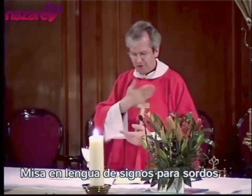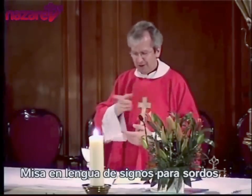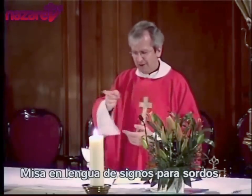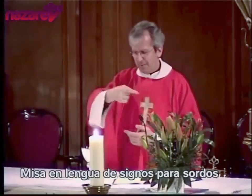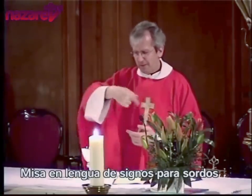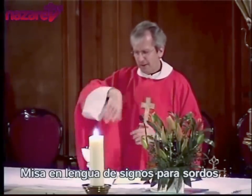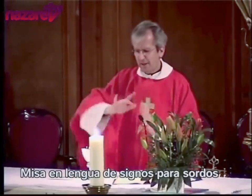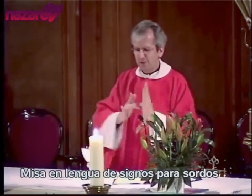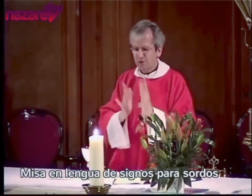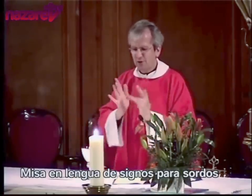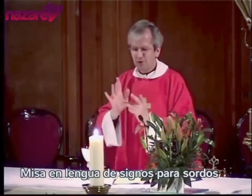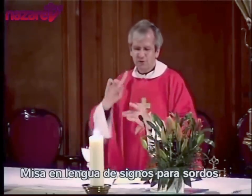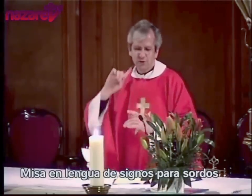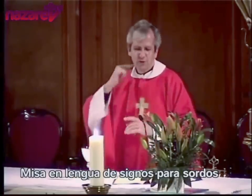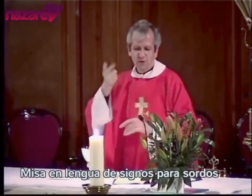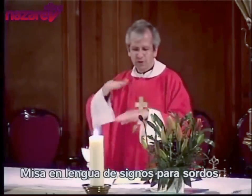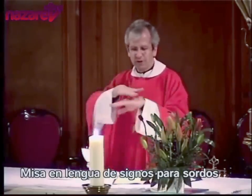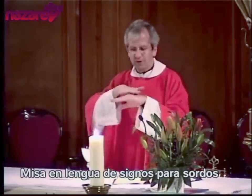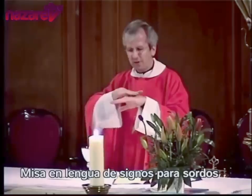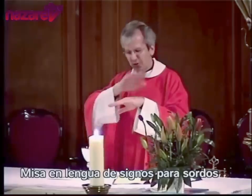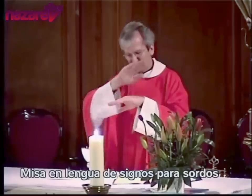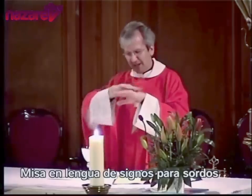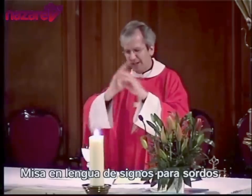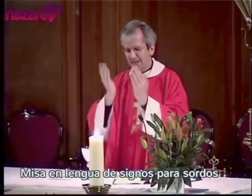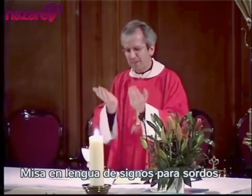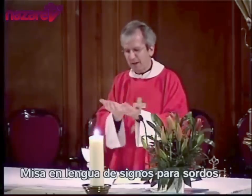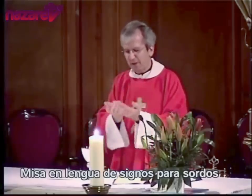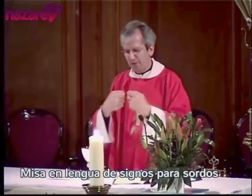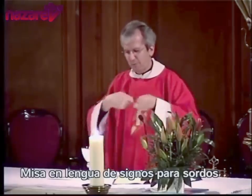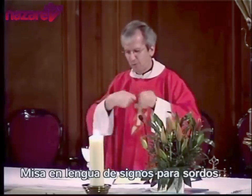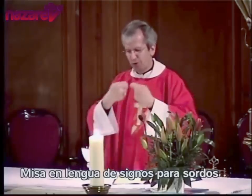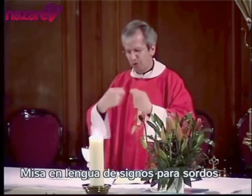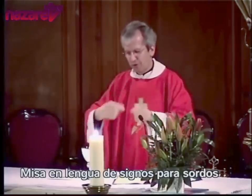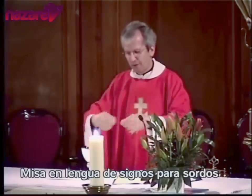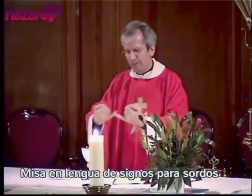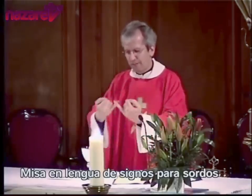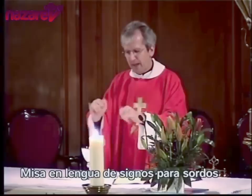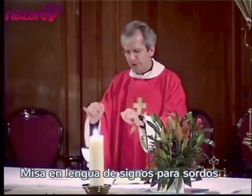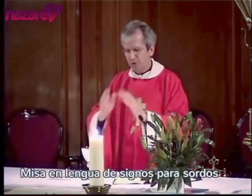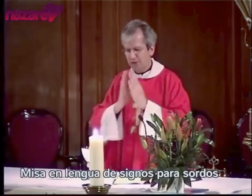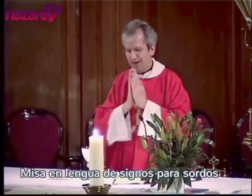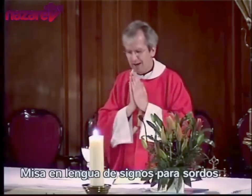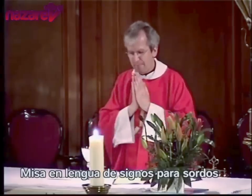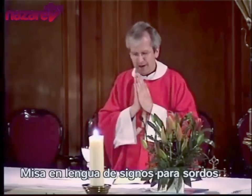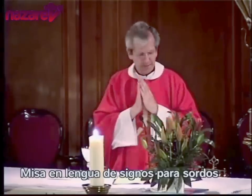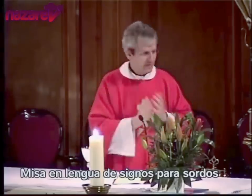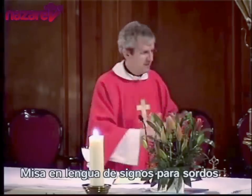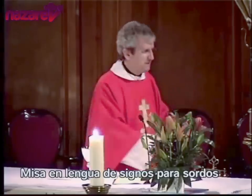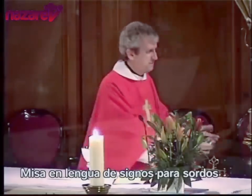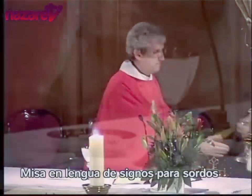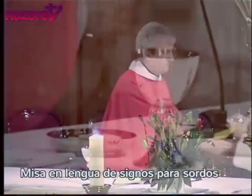mundo, ten piedad de nosotros. Cordero de Dios, que quitas el pecado del mundo, danos la